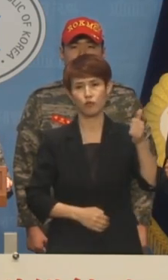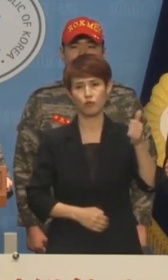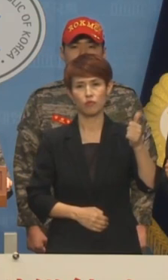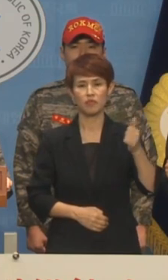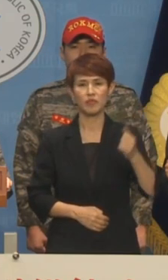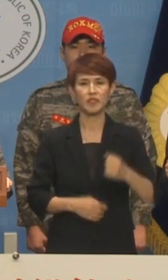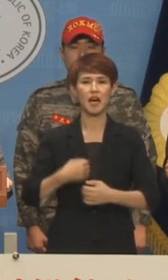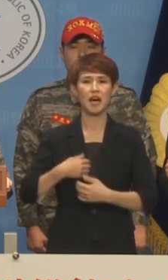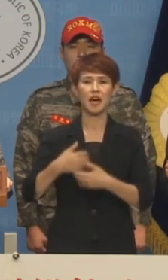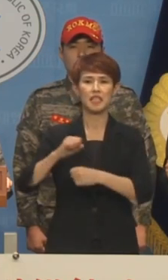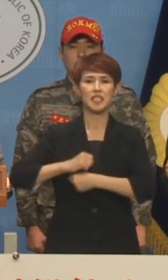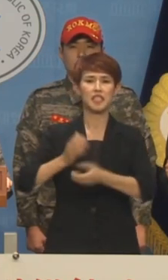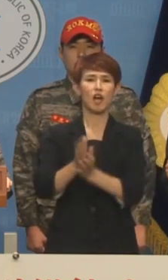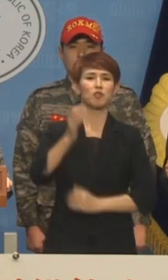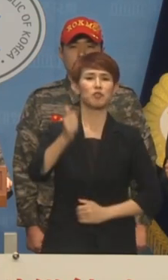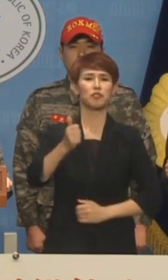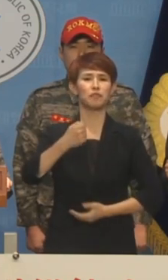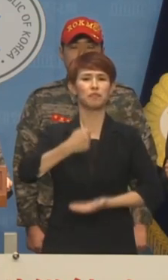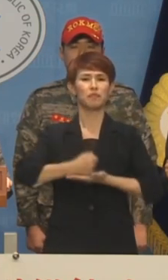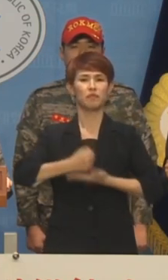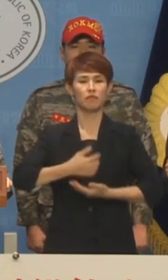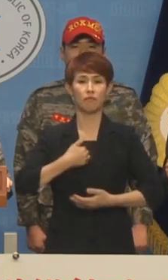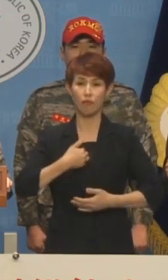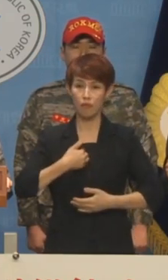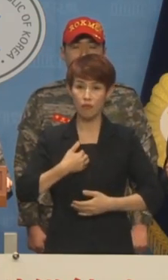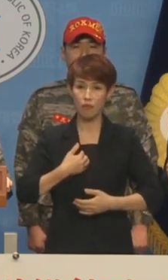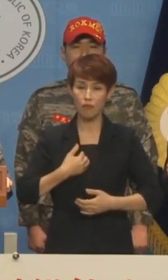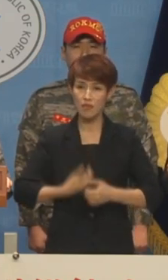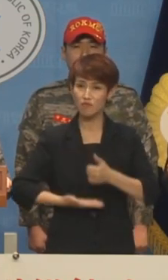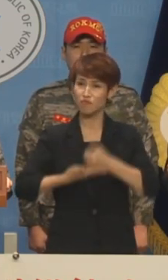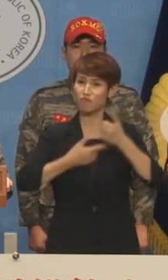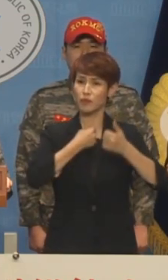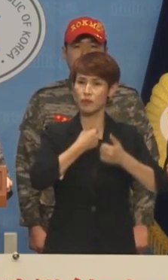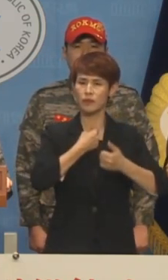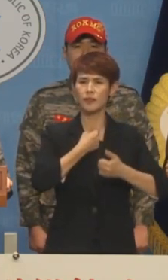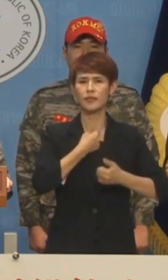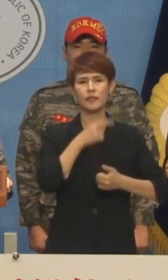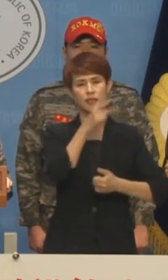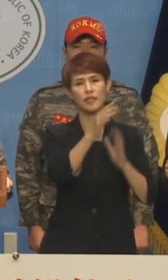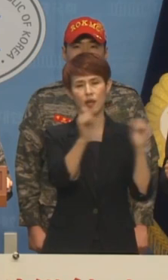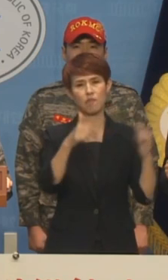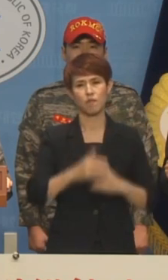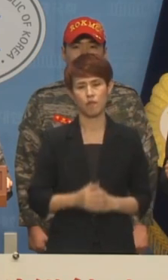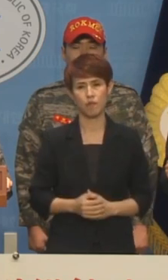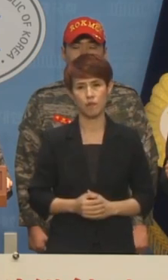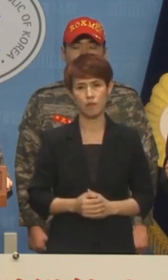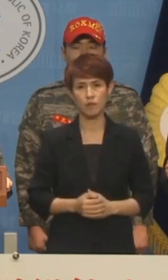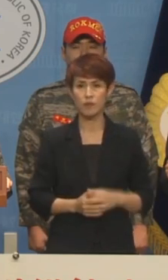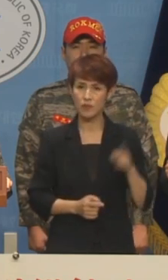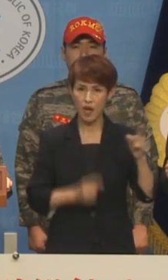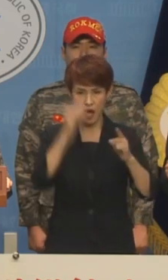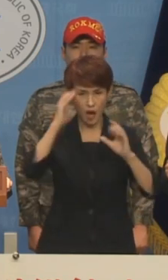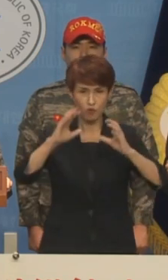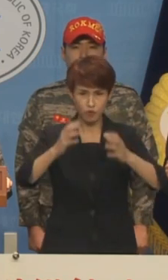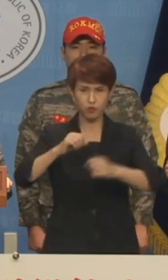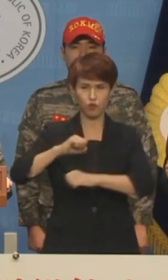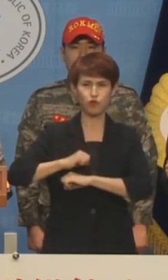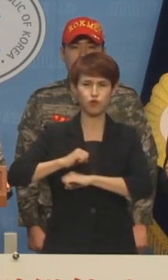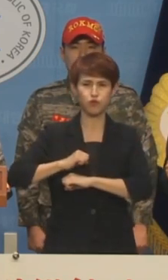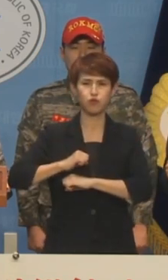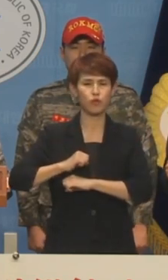장군 임내, 사령관 임내 하면서 대접받으려 하는 그런 무책임한 장군들, 이런 사람들이야말로 대한민국 국군을